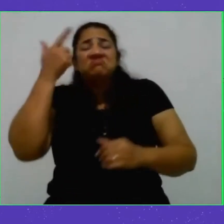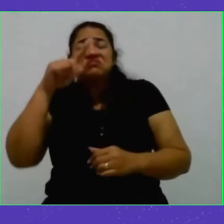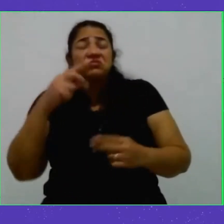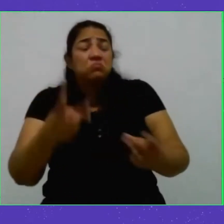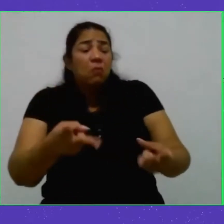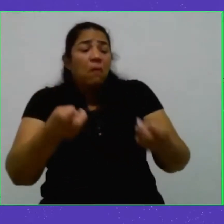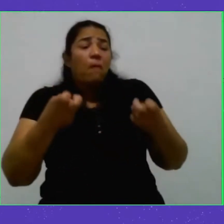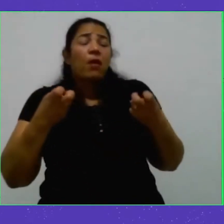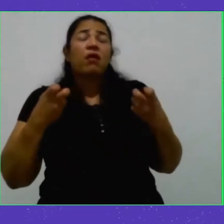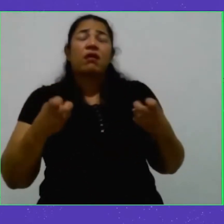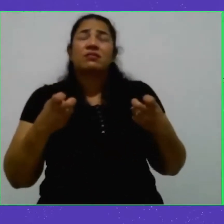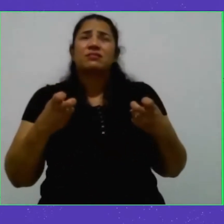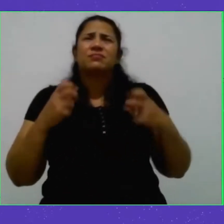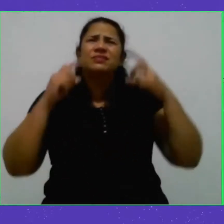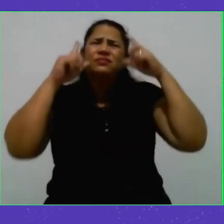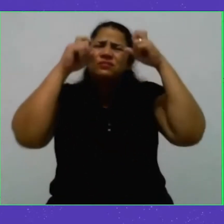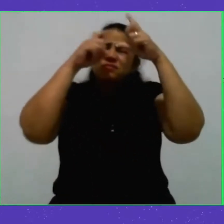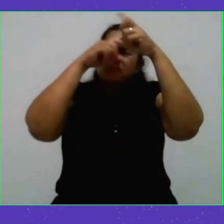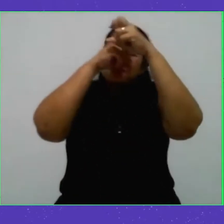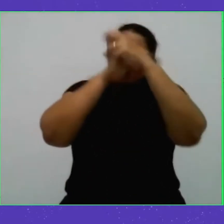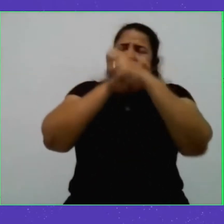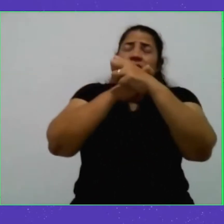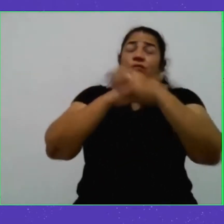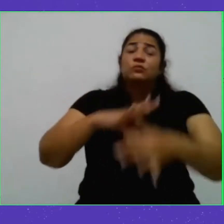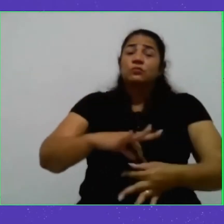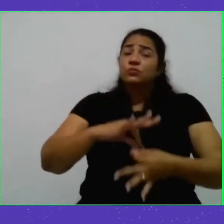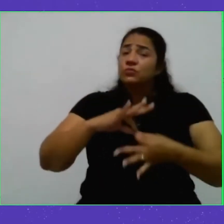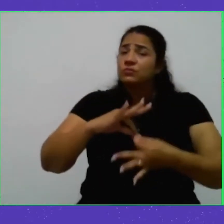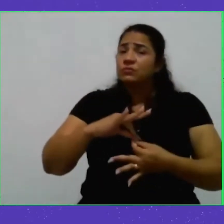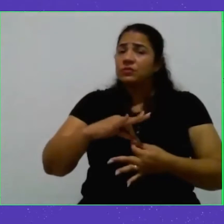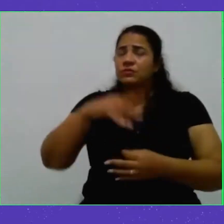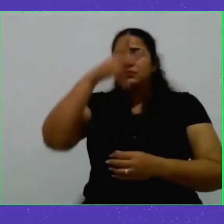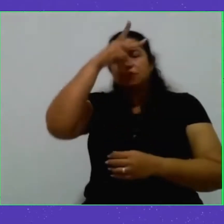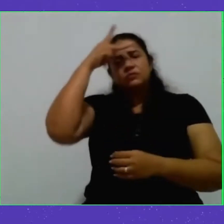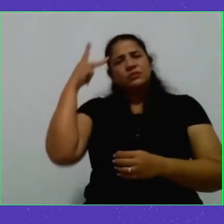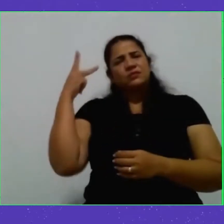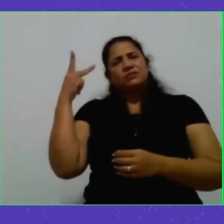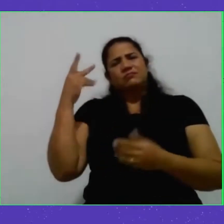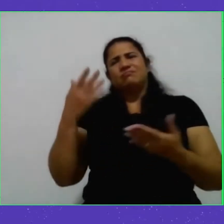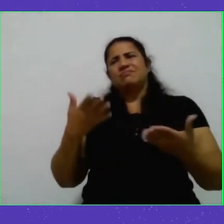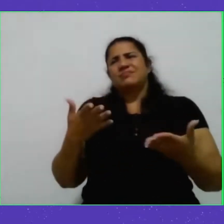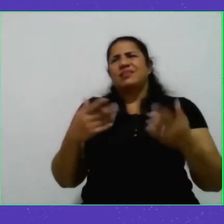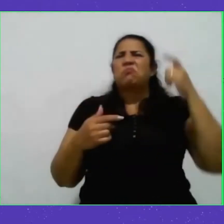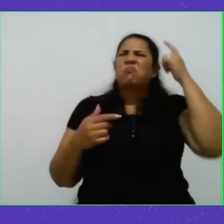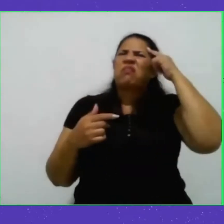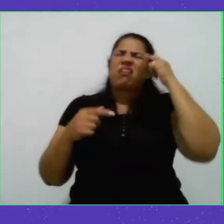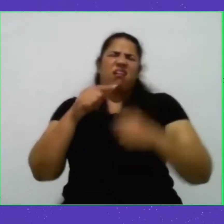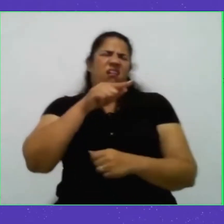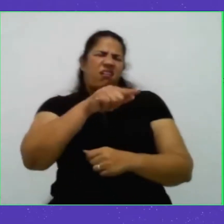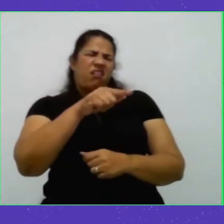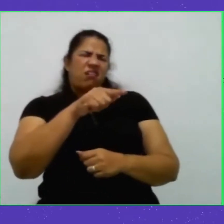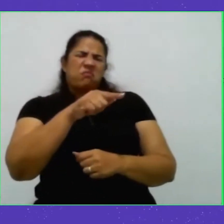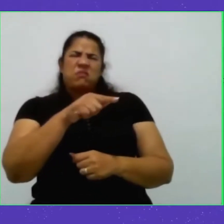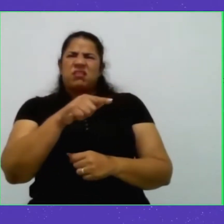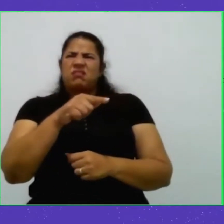o exterior. Essa pessoa não precisa de Deus, não precisa de socorro, não precisa de cura, não precisa de salvação.